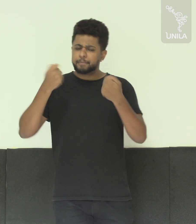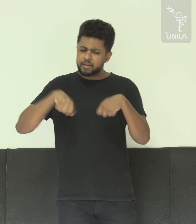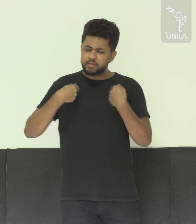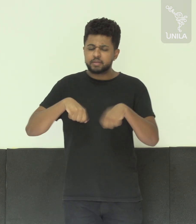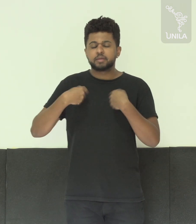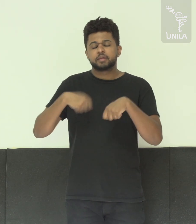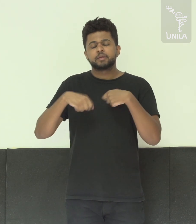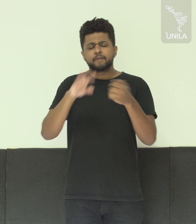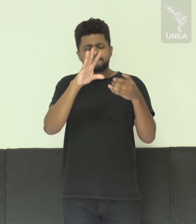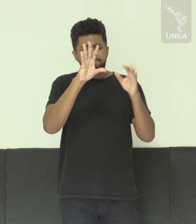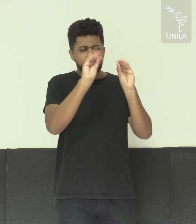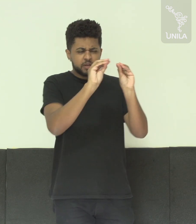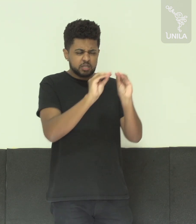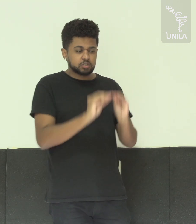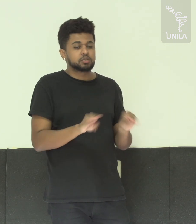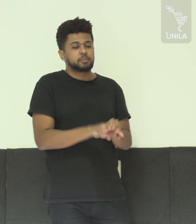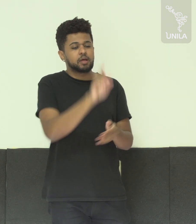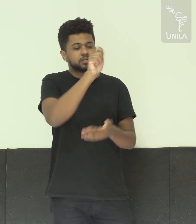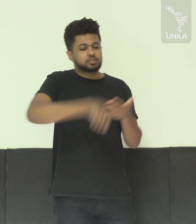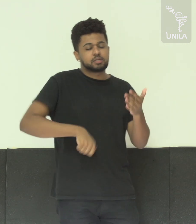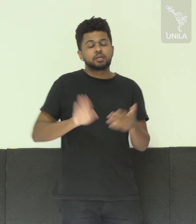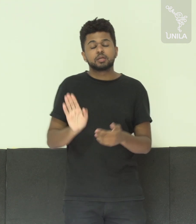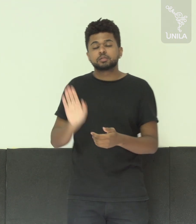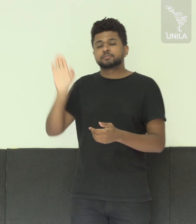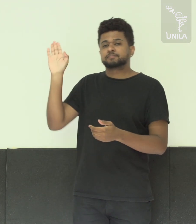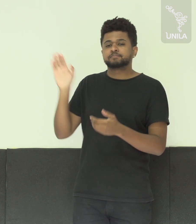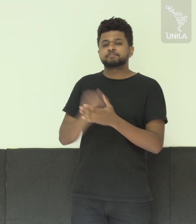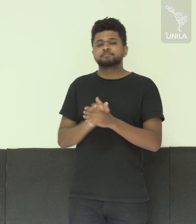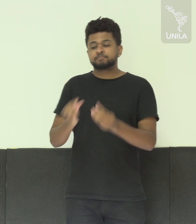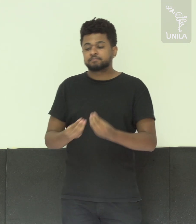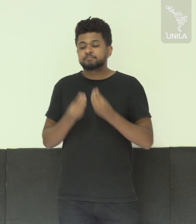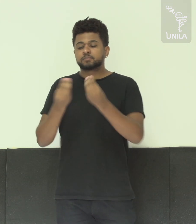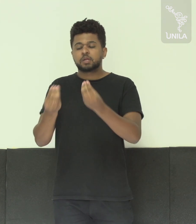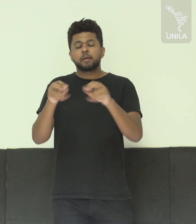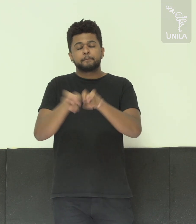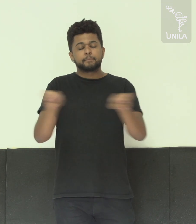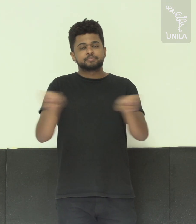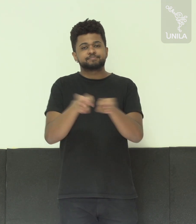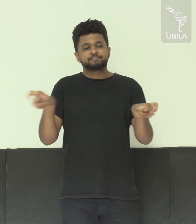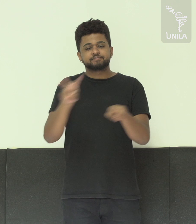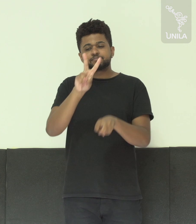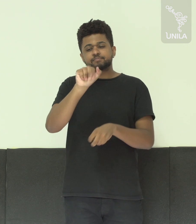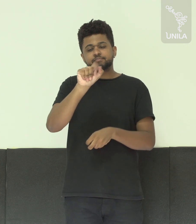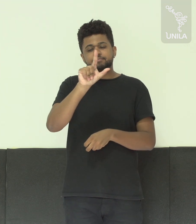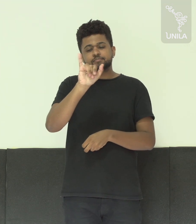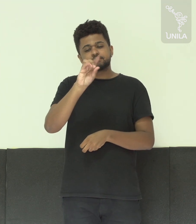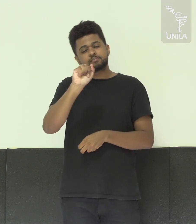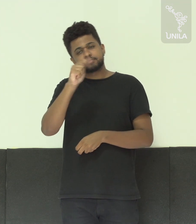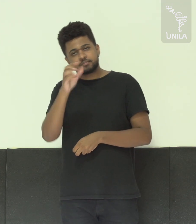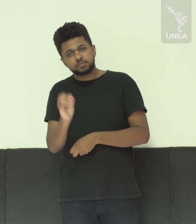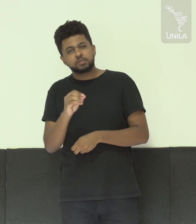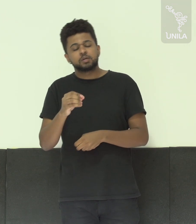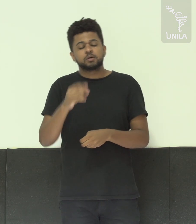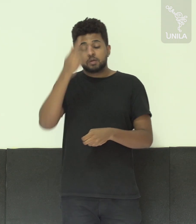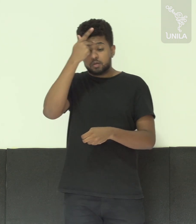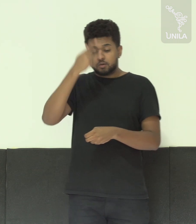ser devidamente preenchida e assinada pelo candidato e entregue para a banca de validação da